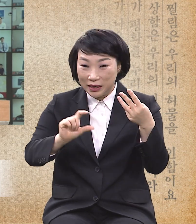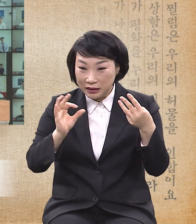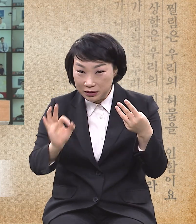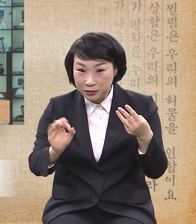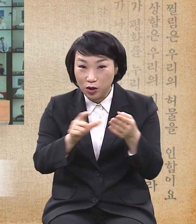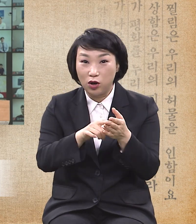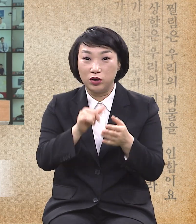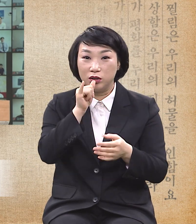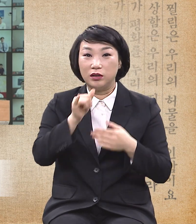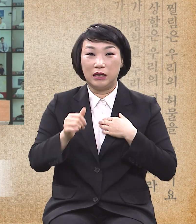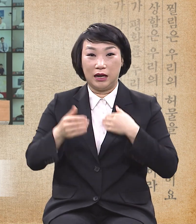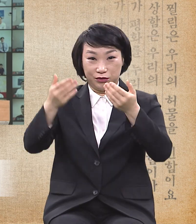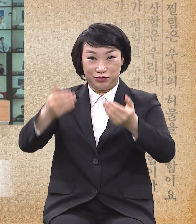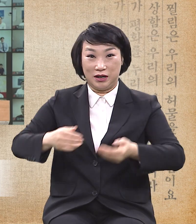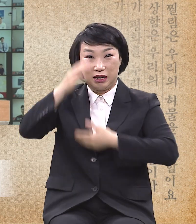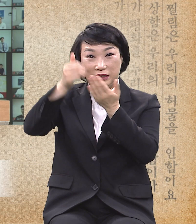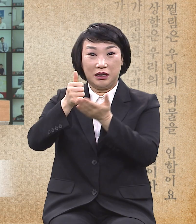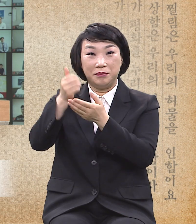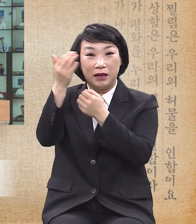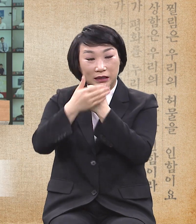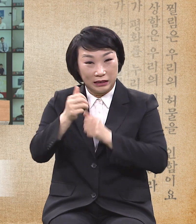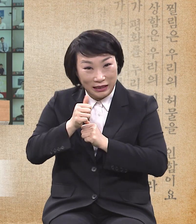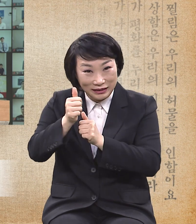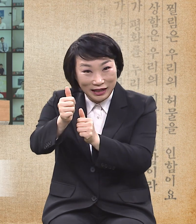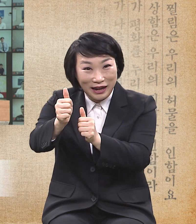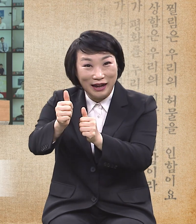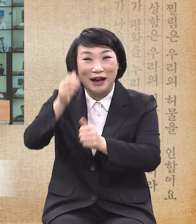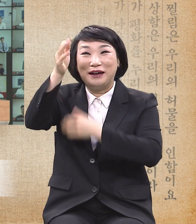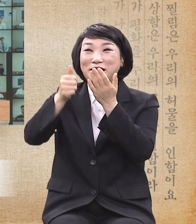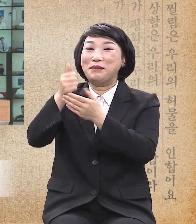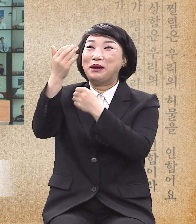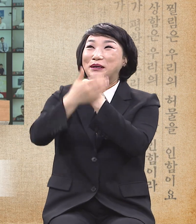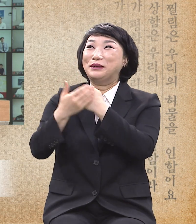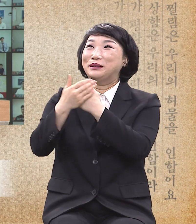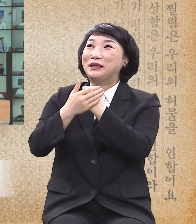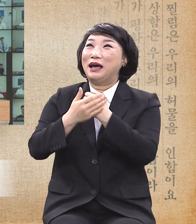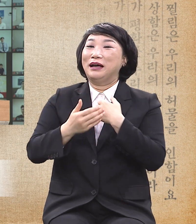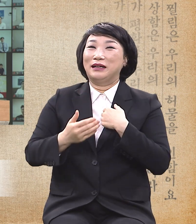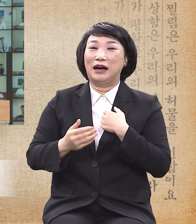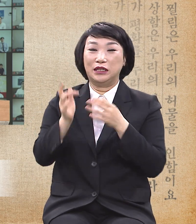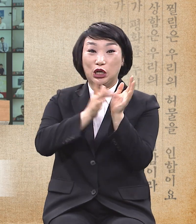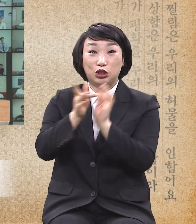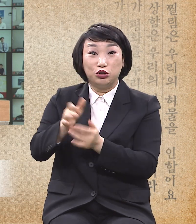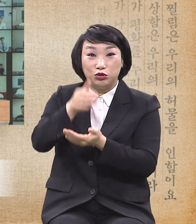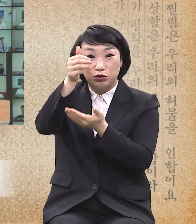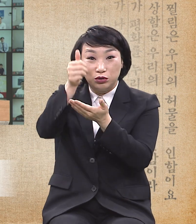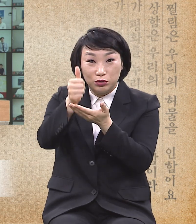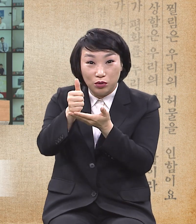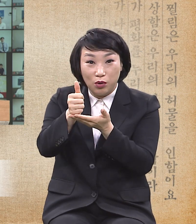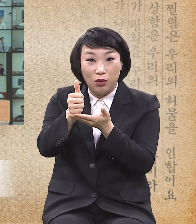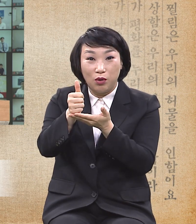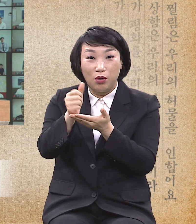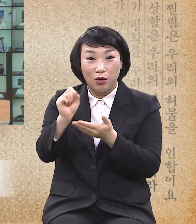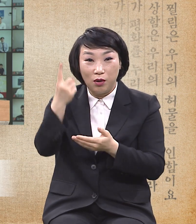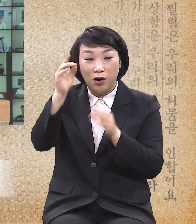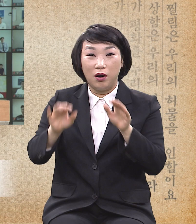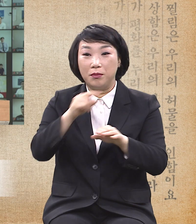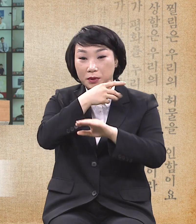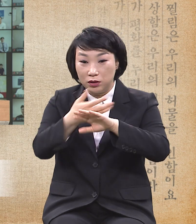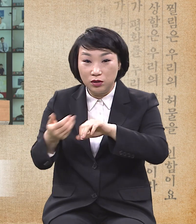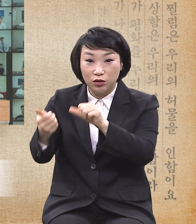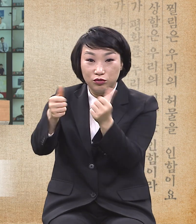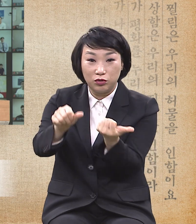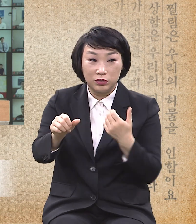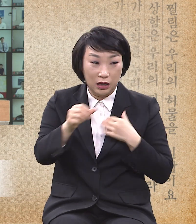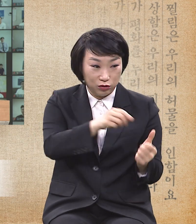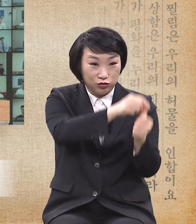주신 하나님의 은혜를 따라, 하나님의 은혜가 예수 그리스도로 피 흘려 죽으시고